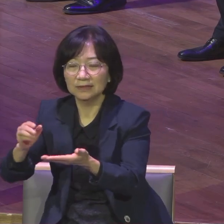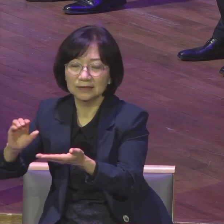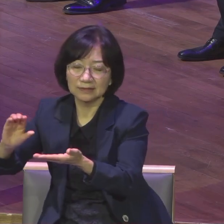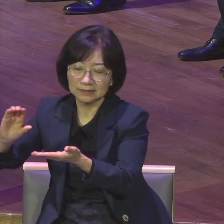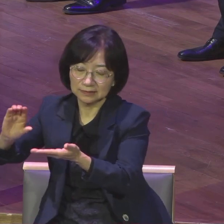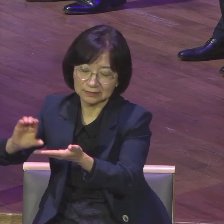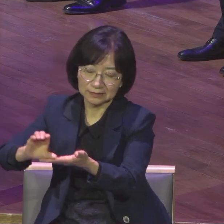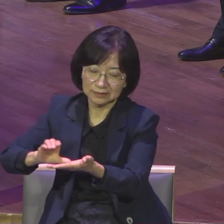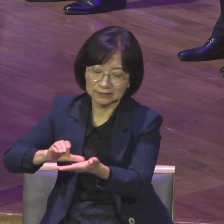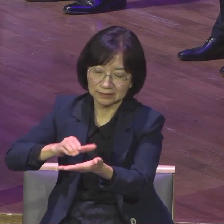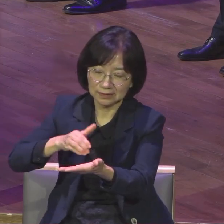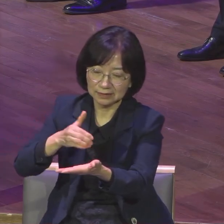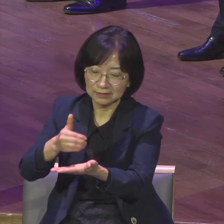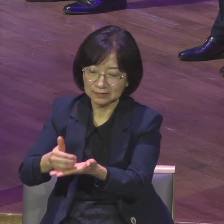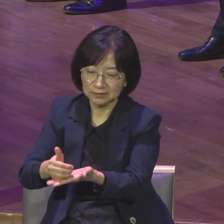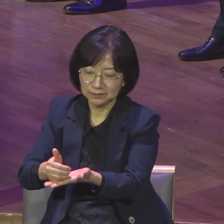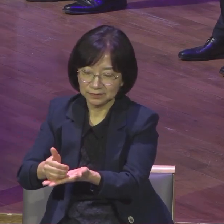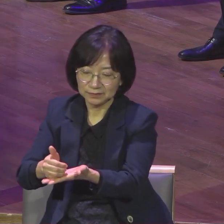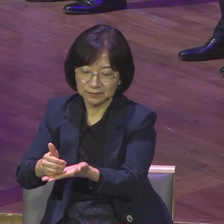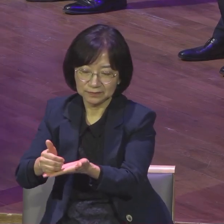예수는